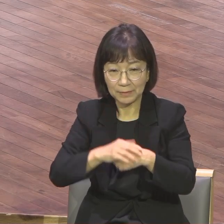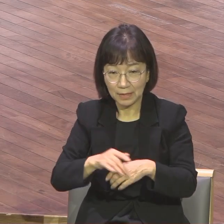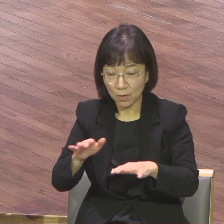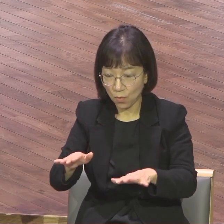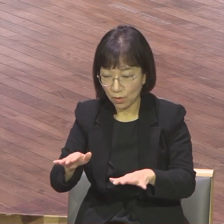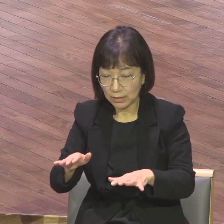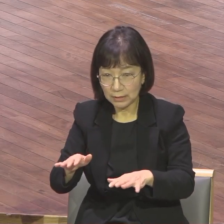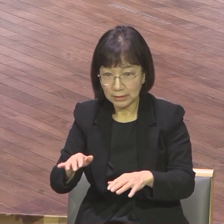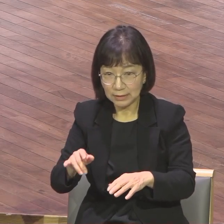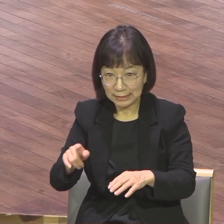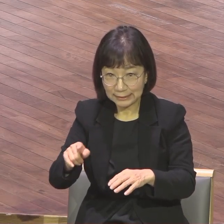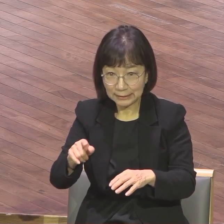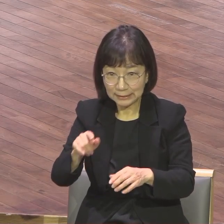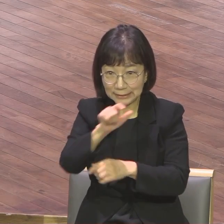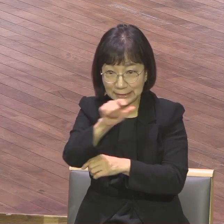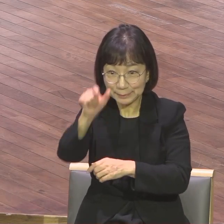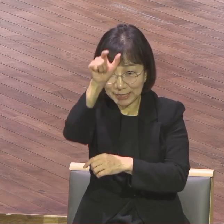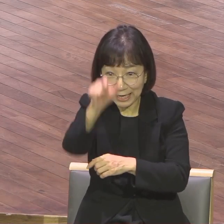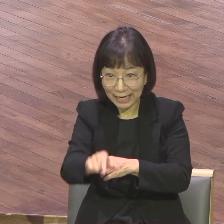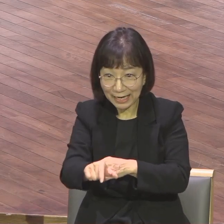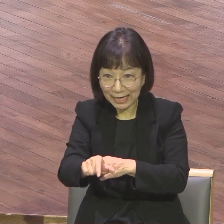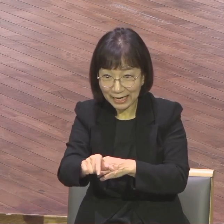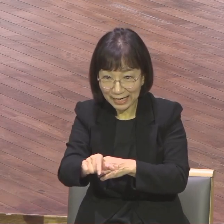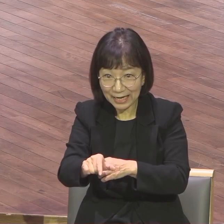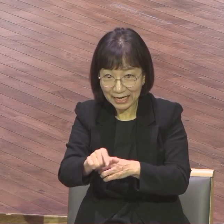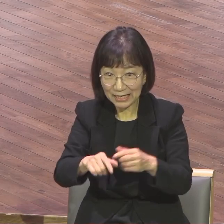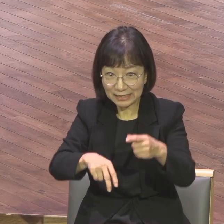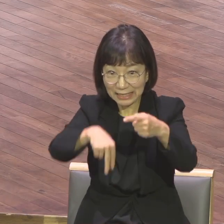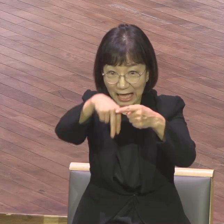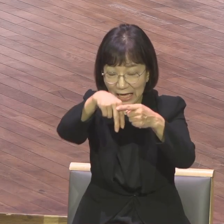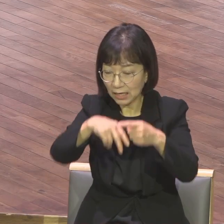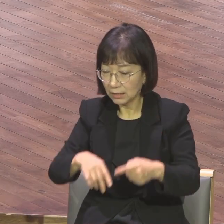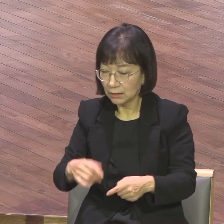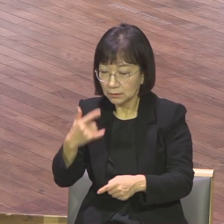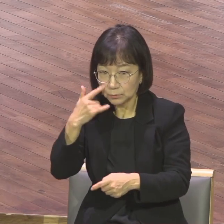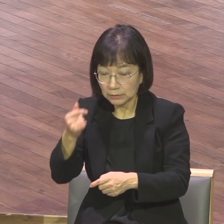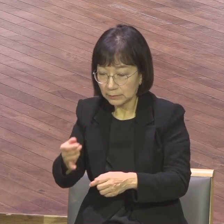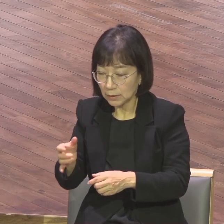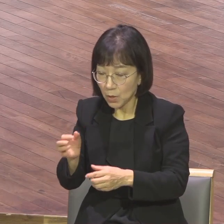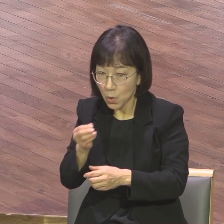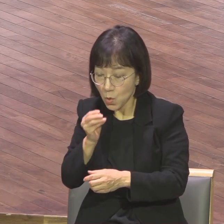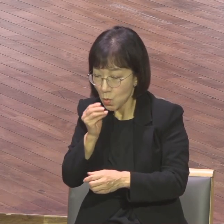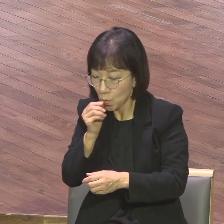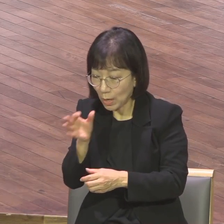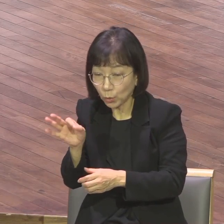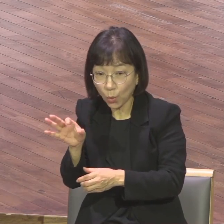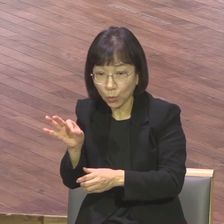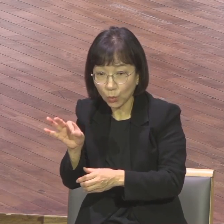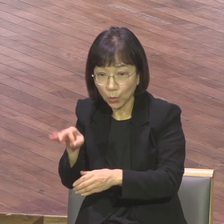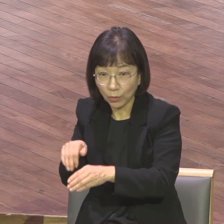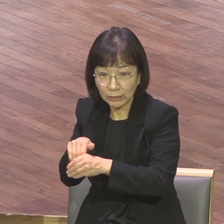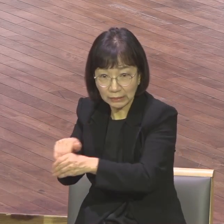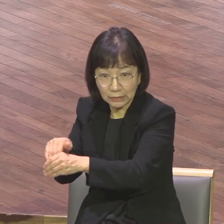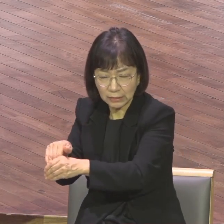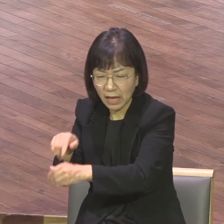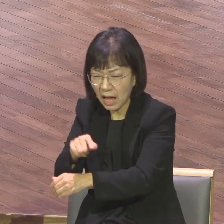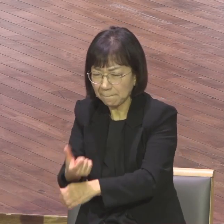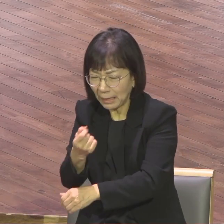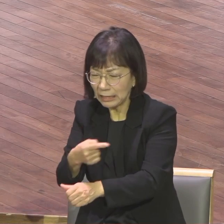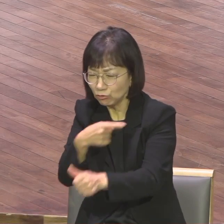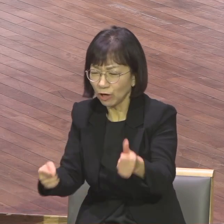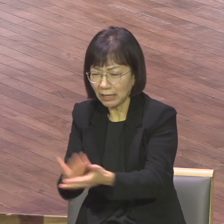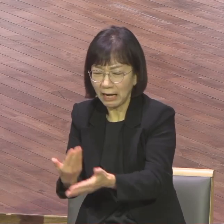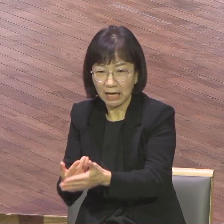줍니다. 죽어서 우리 아들 좀 빨리 좀 죽여달라. 빨리 죽여주면 고통이 덜 하잖아요.